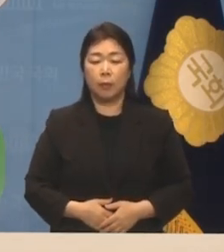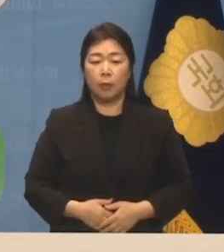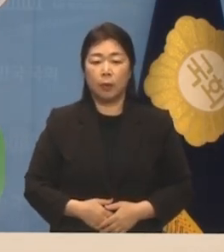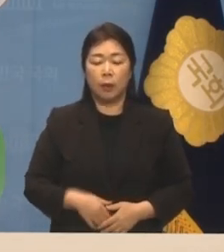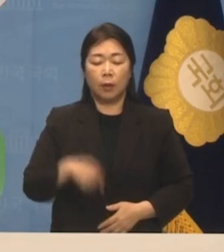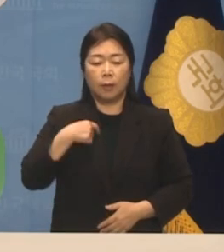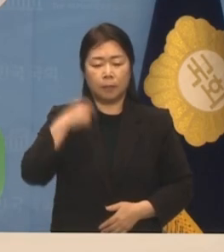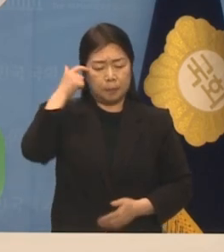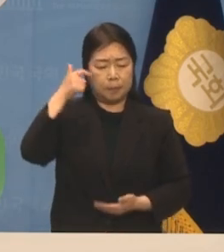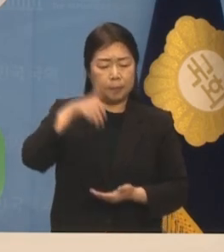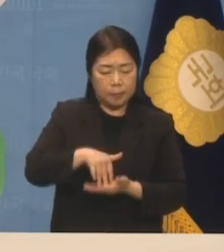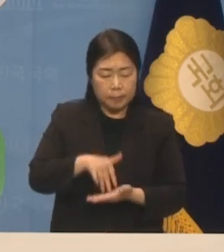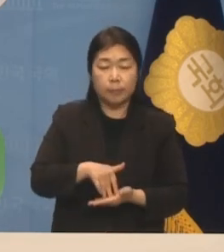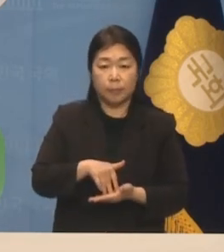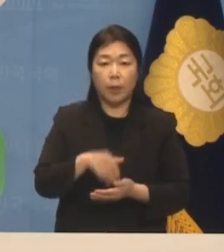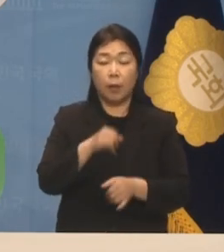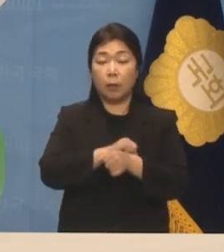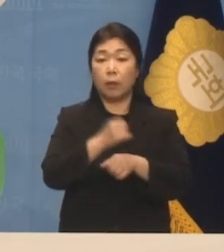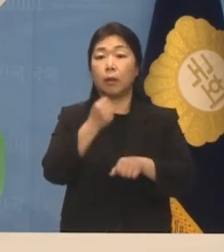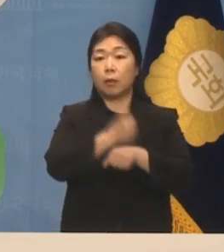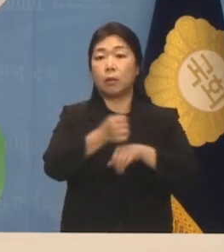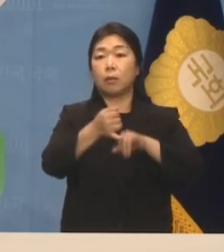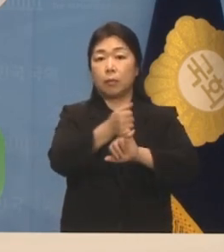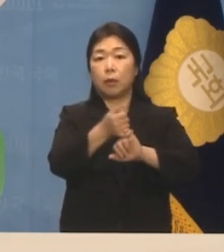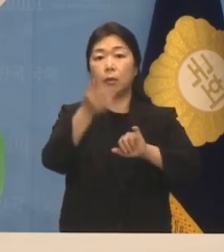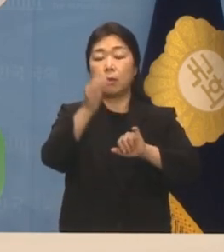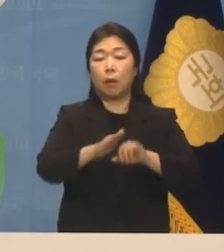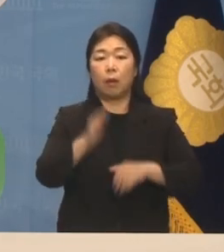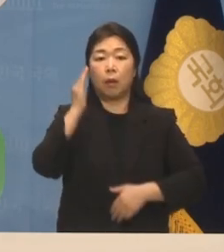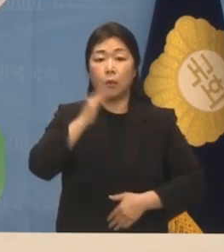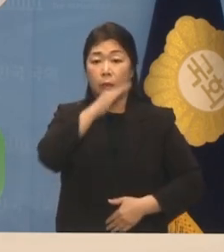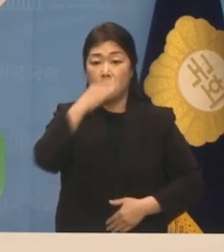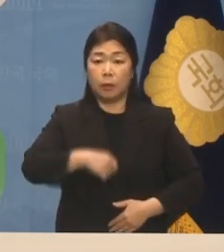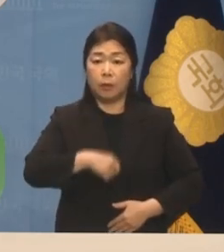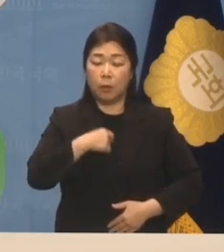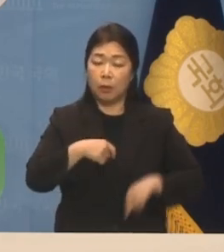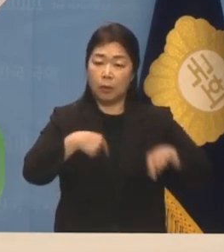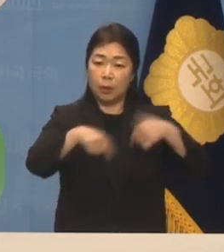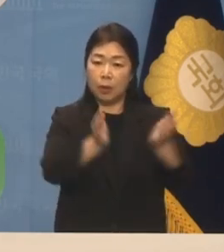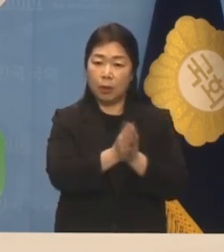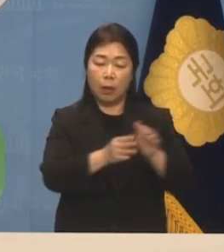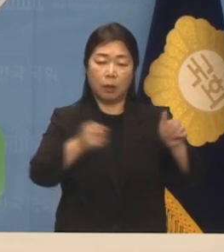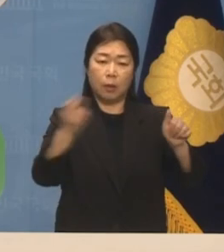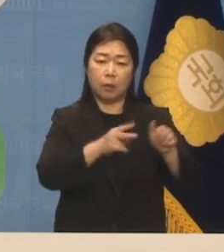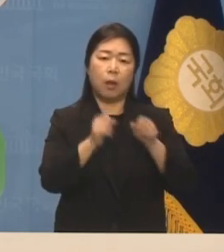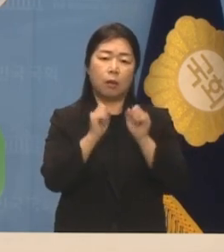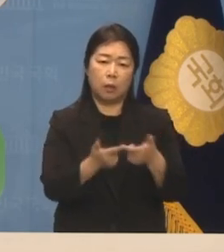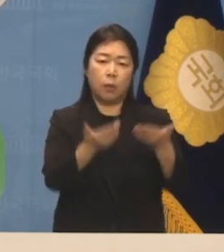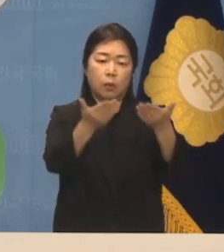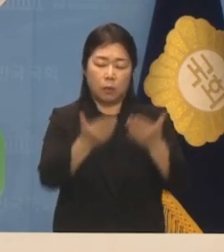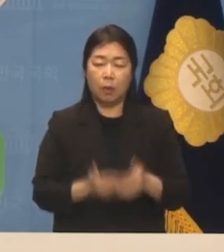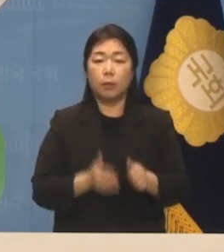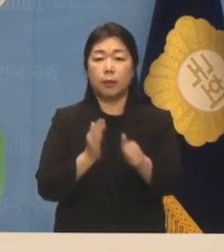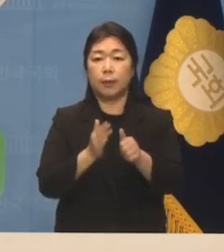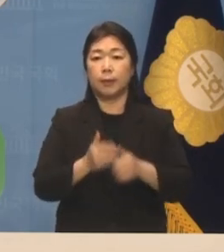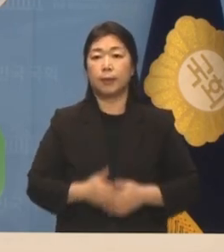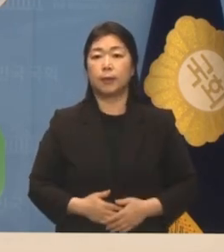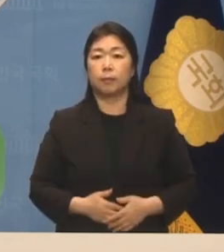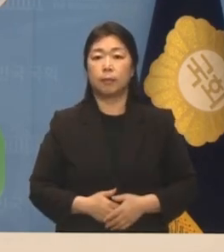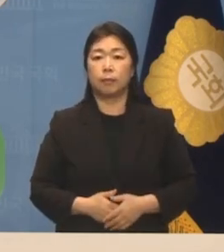성찰하겠습니다. 반성하겠습니다. 그러나 녹색정의당에게 다시 한번 기회를 주시길